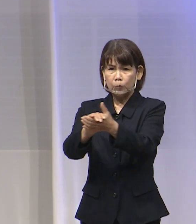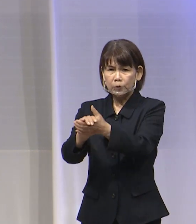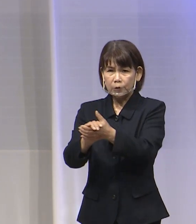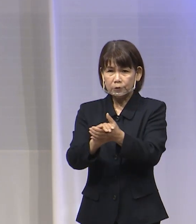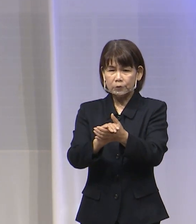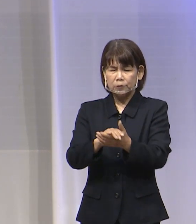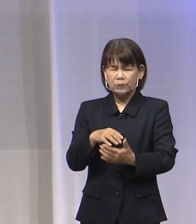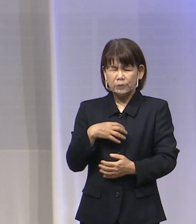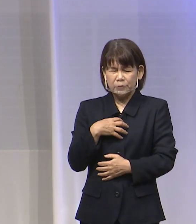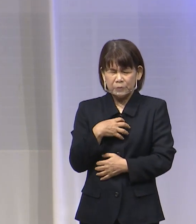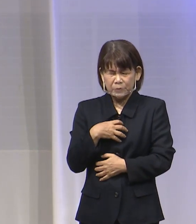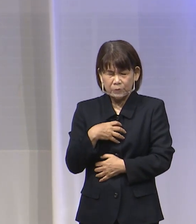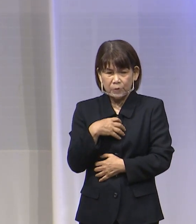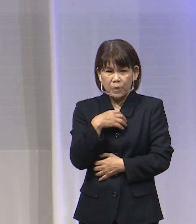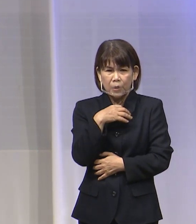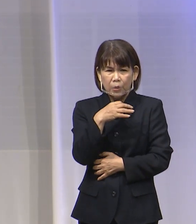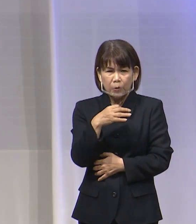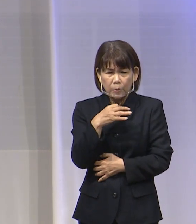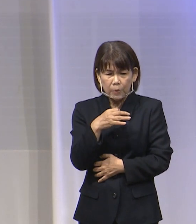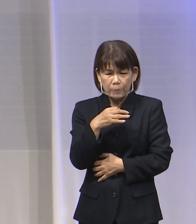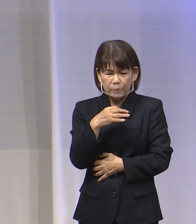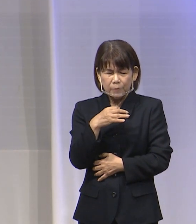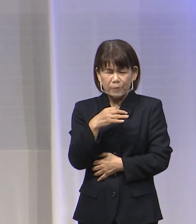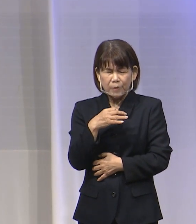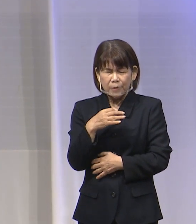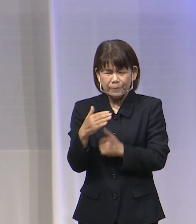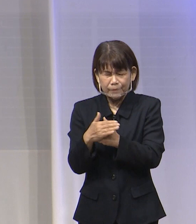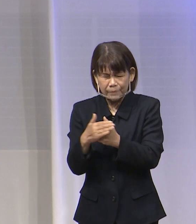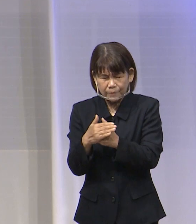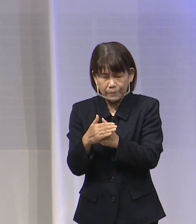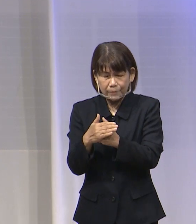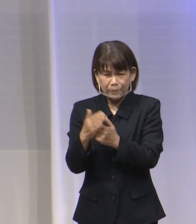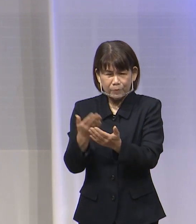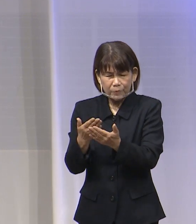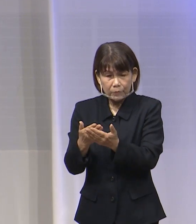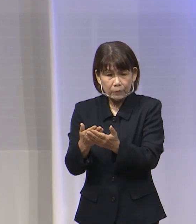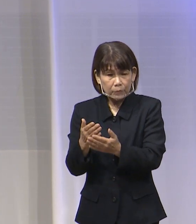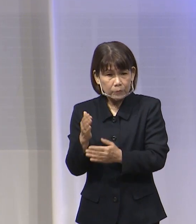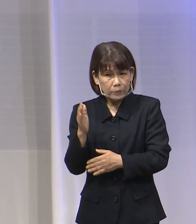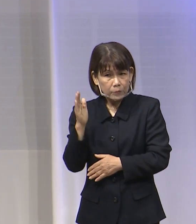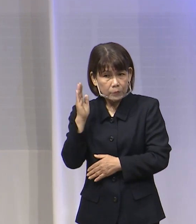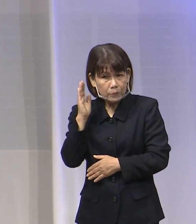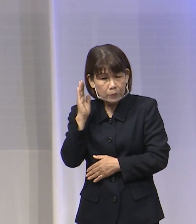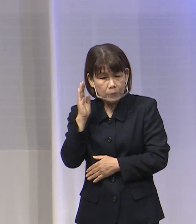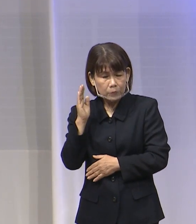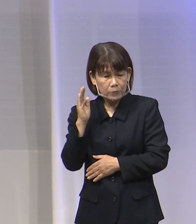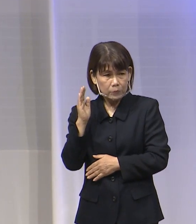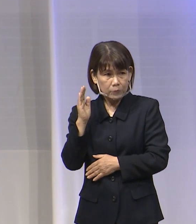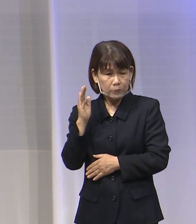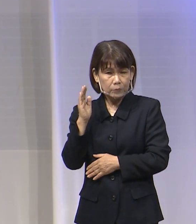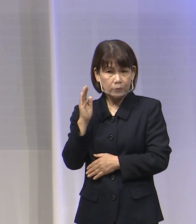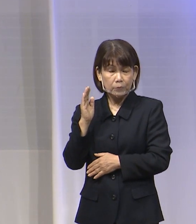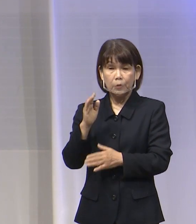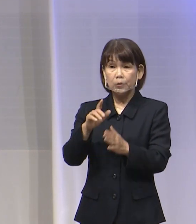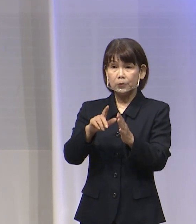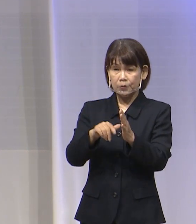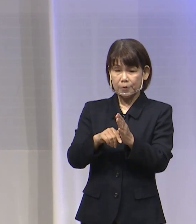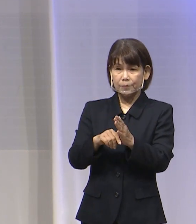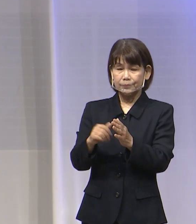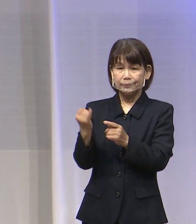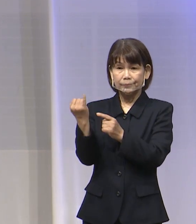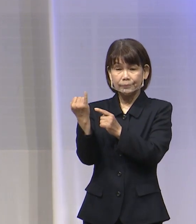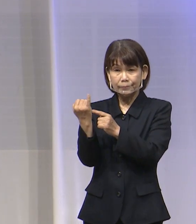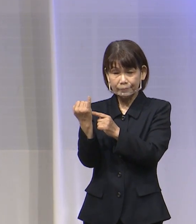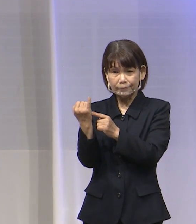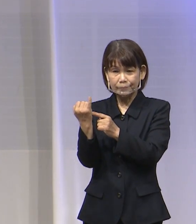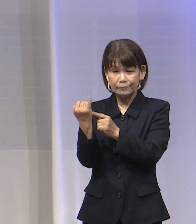や助けを求める声が聞こえてきますとその時に the law さんの